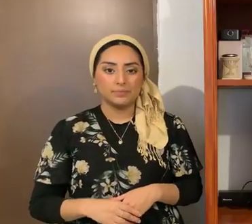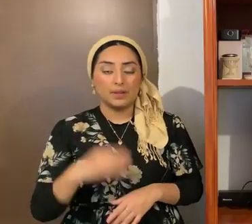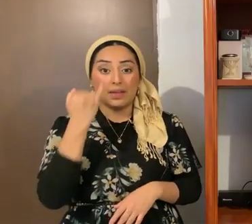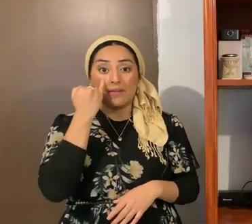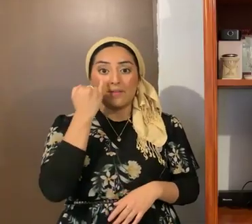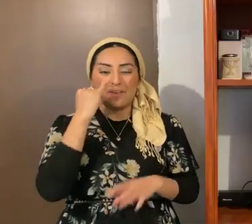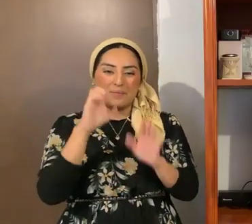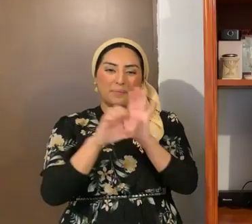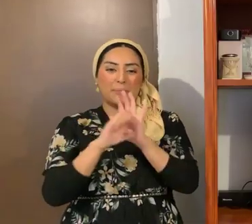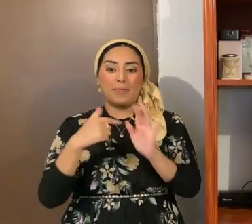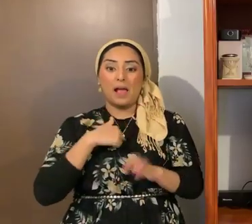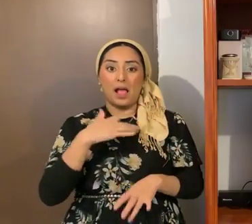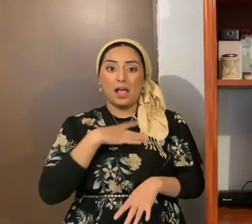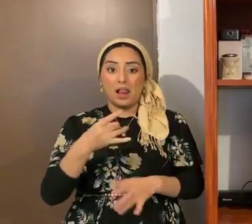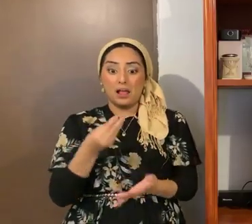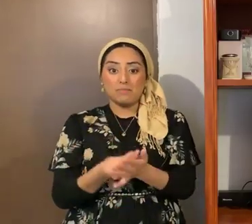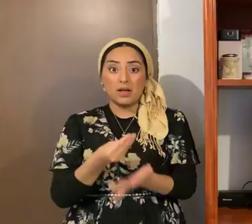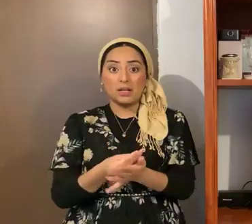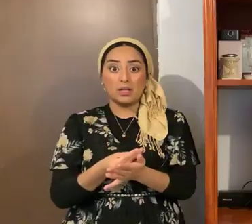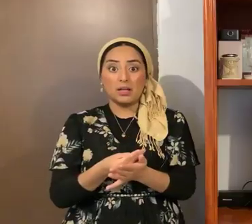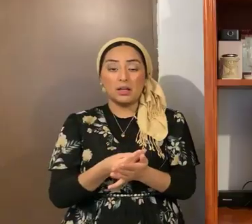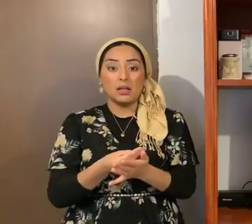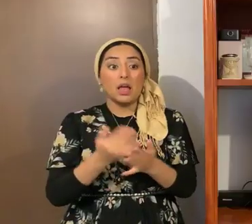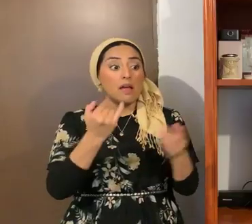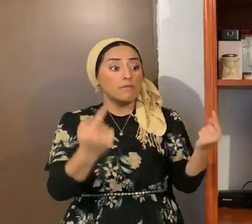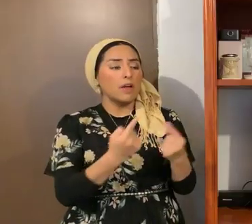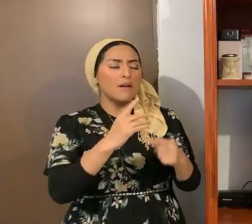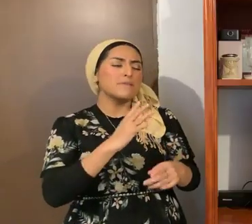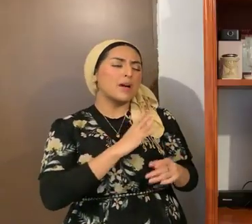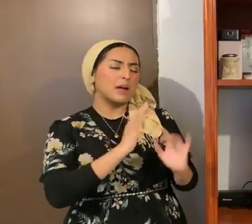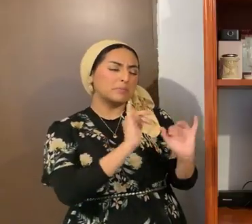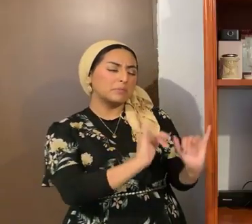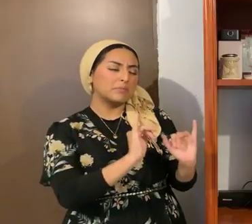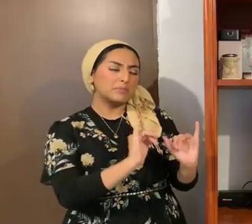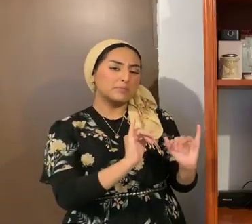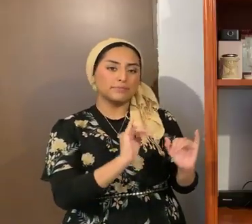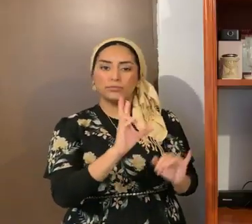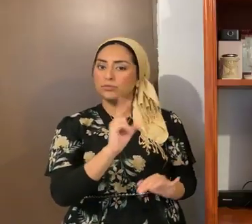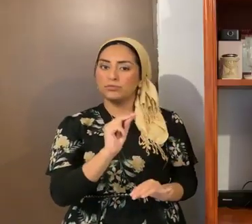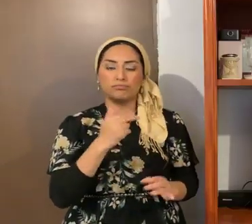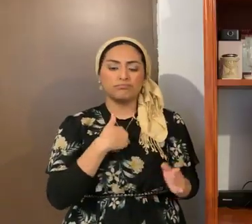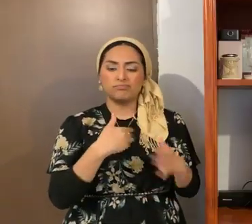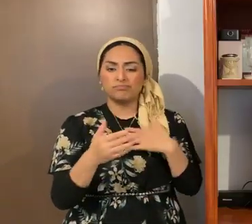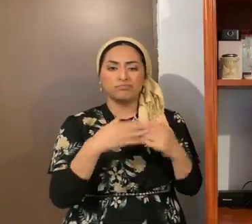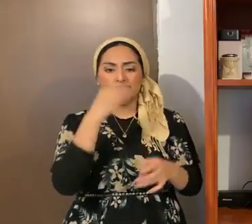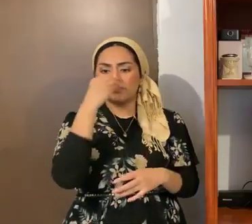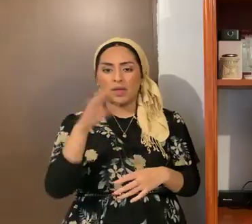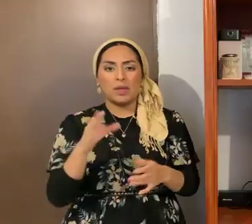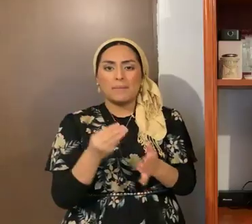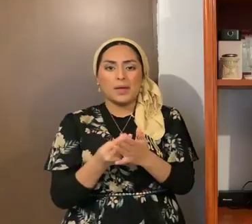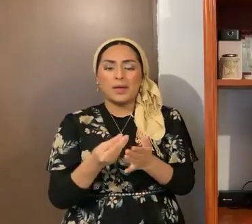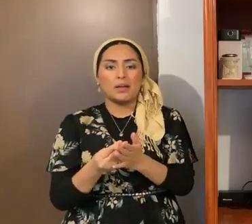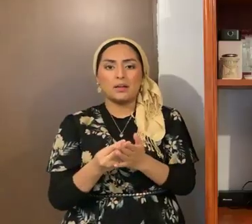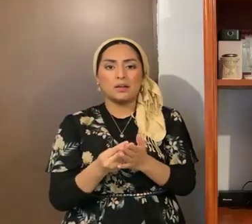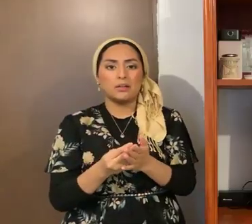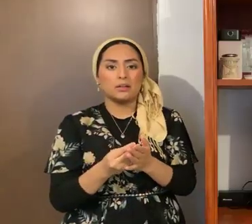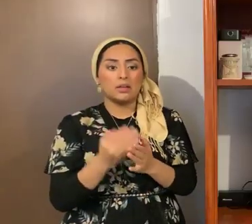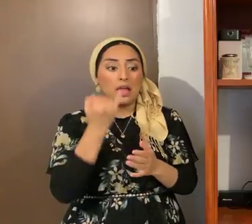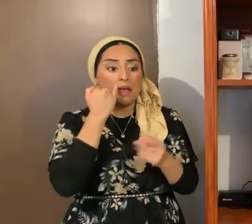me interesara el dinero, no expulsaría yo a nadie. ¿Sí se entiende o no? Sí, pues, por